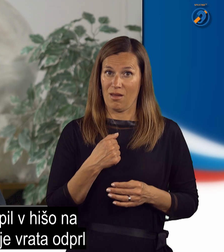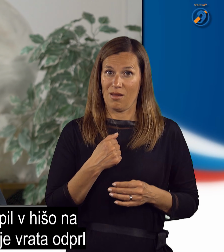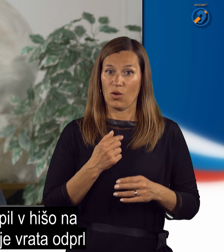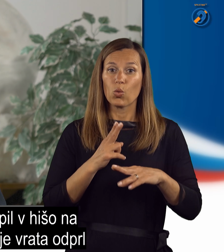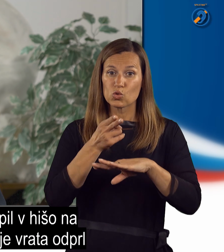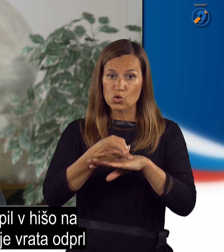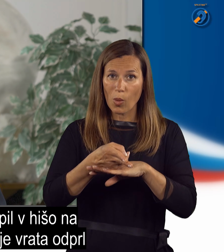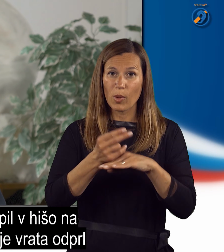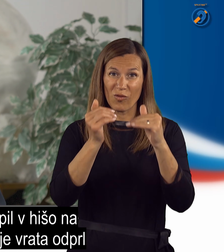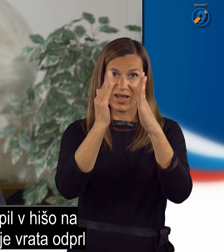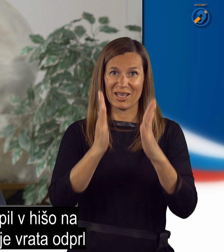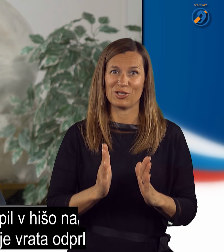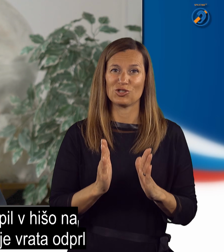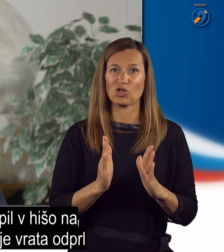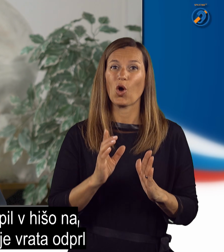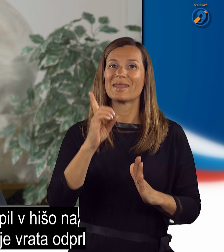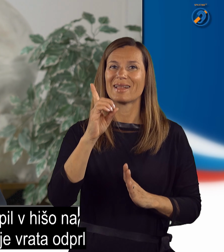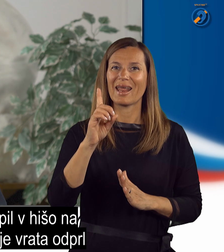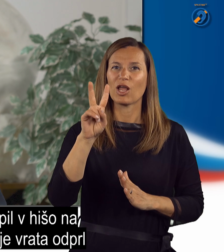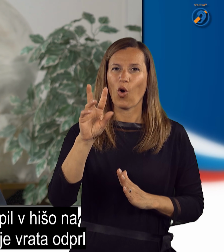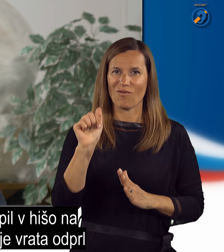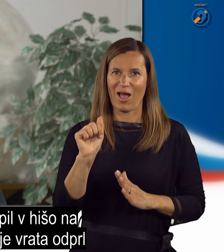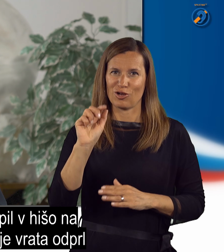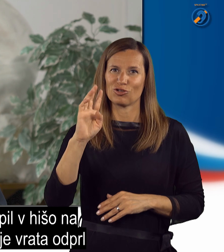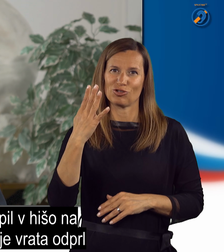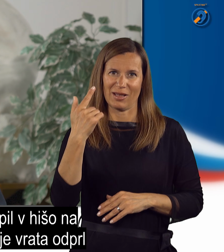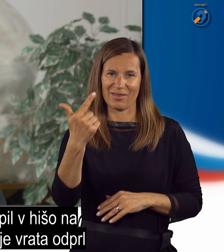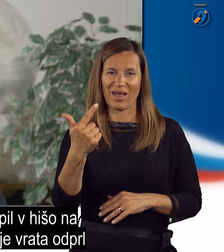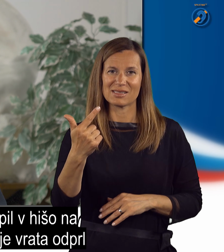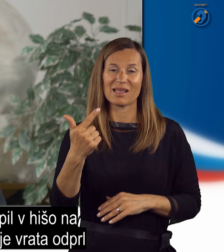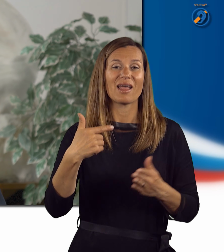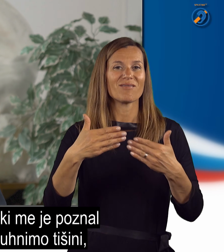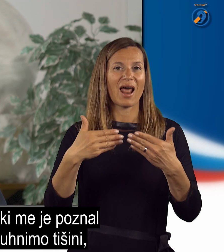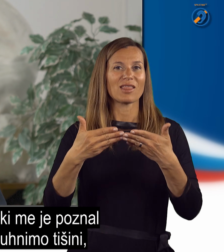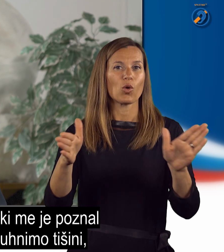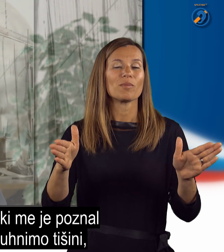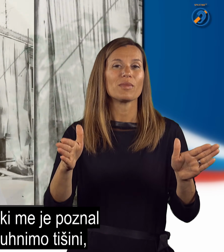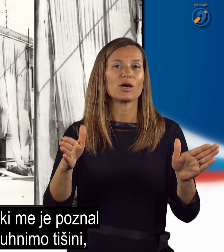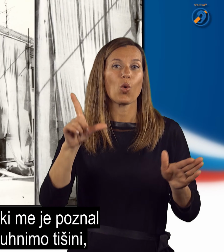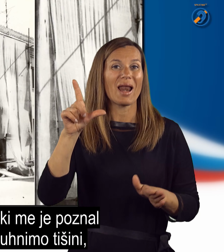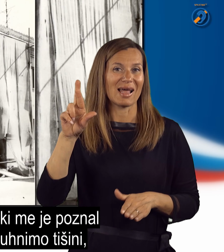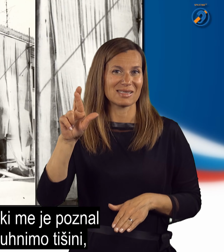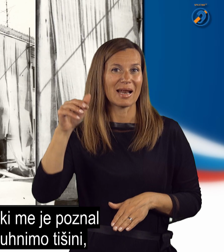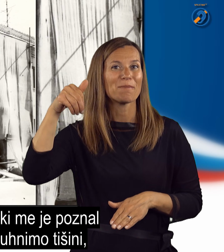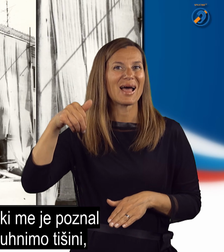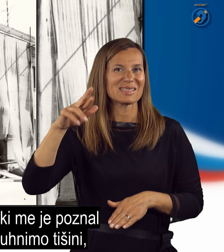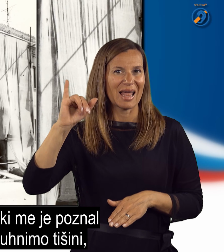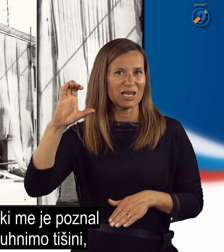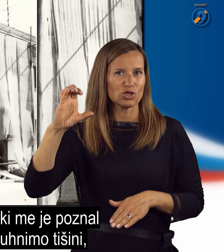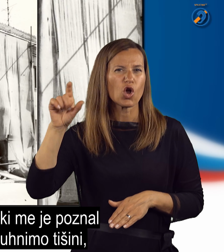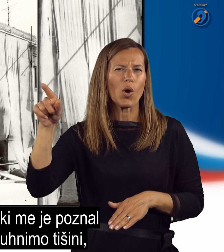Ko sem stopil v hišo na Drenikovi 24, je vrata odprl Lazar Maslarič, ki me je